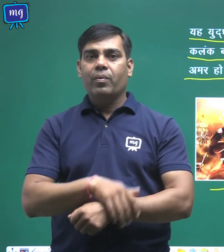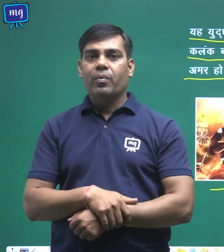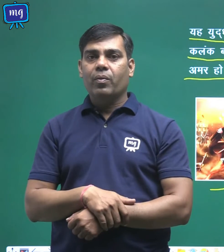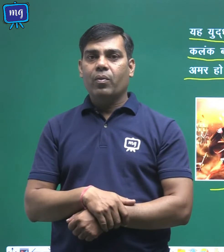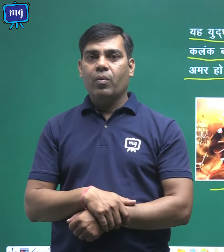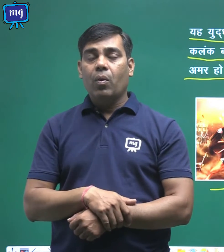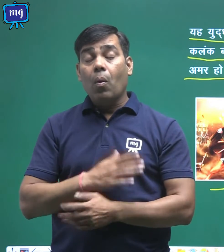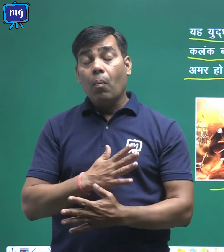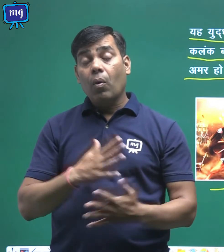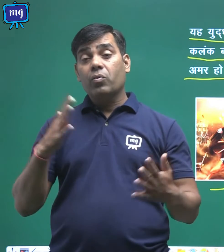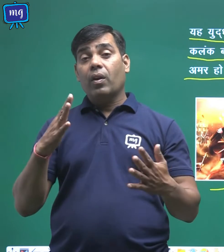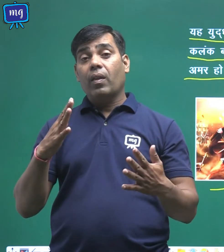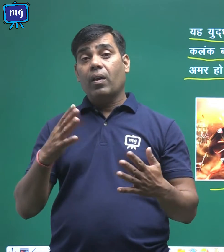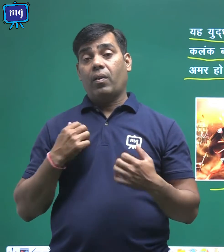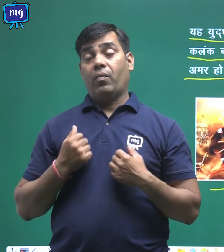बहुत ही वीर था।